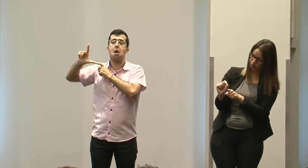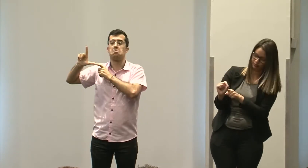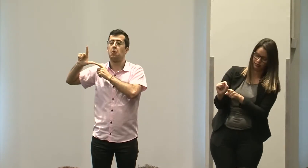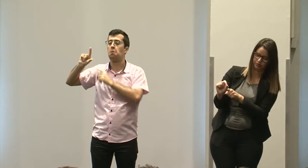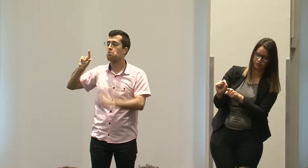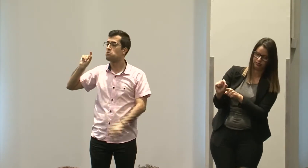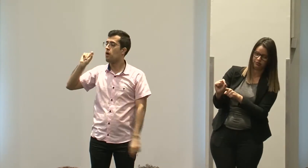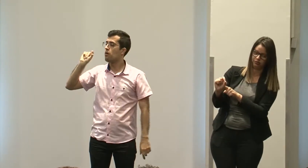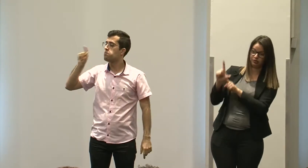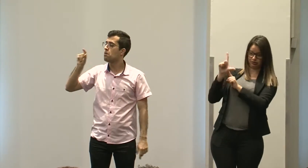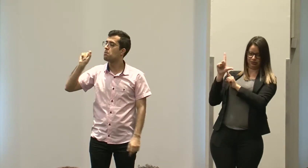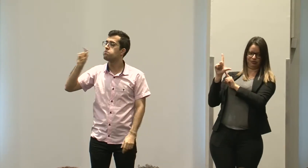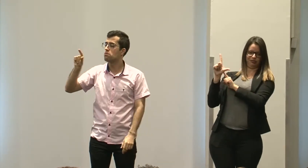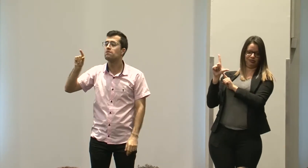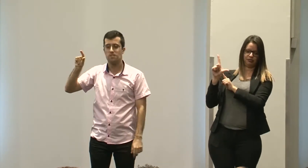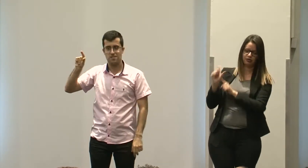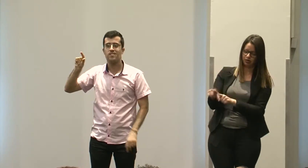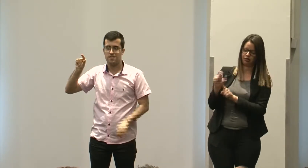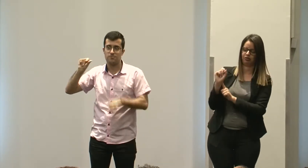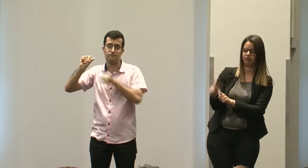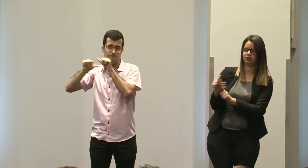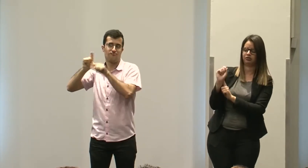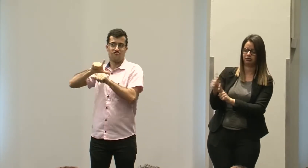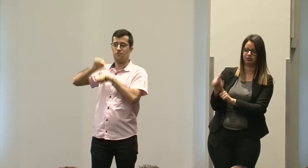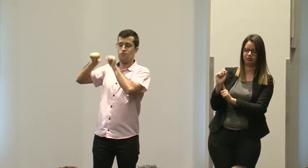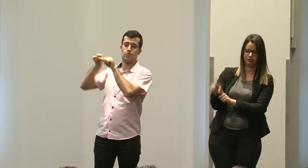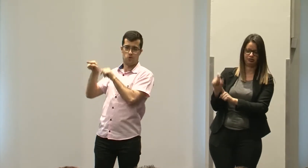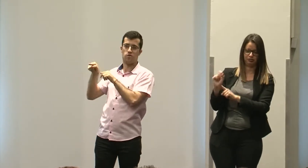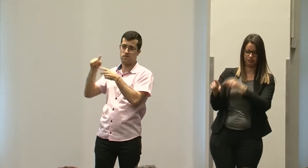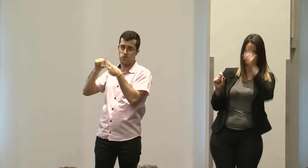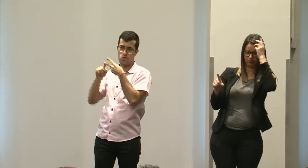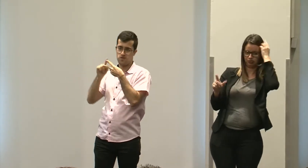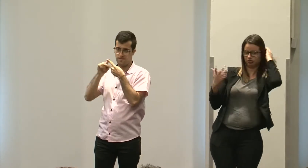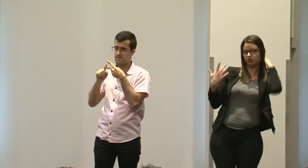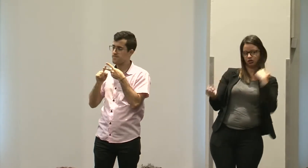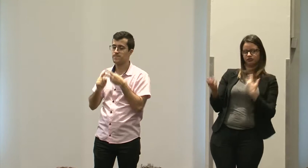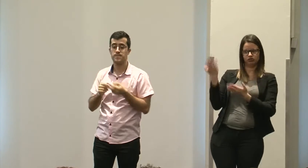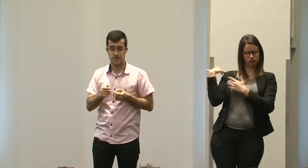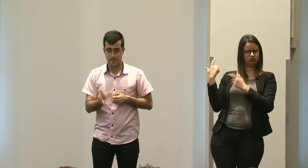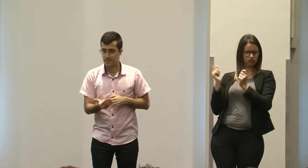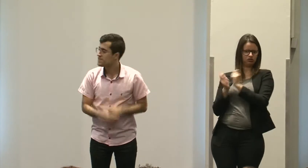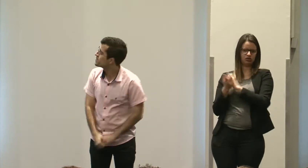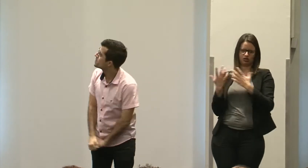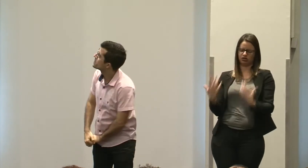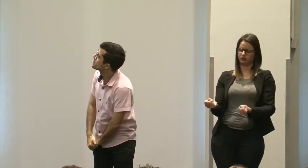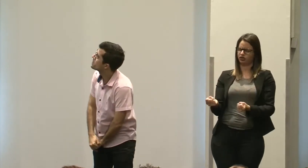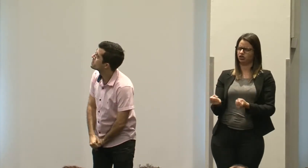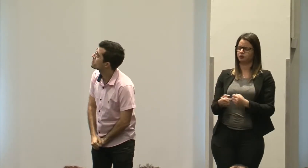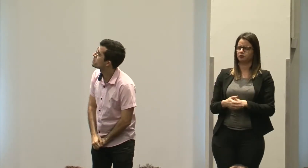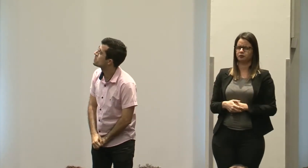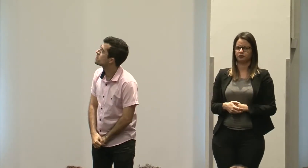No sinal datilológico de azul, nós apresentamos ela dessa maneira.